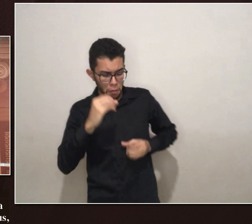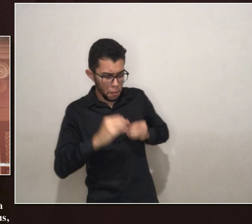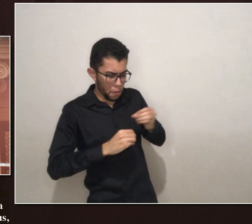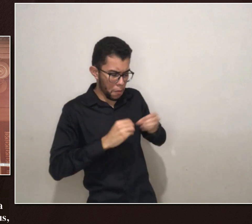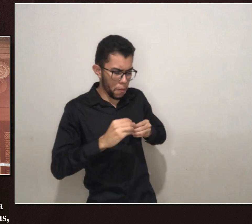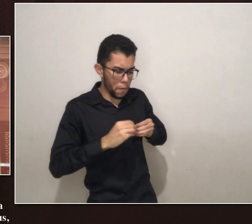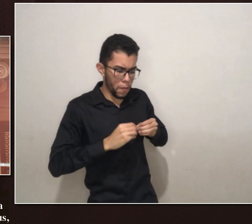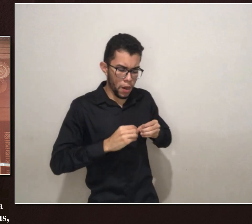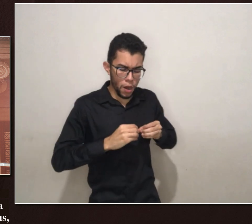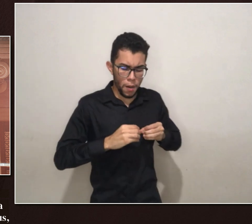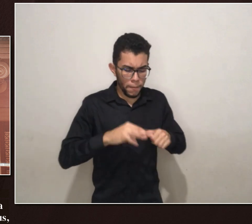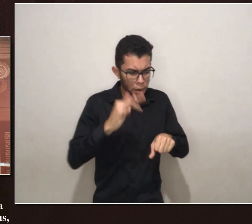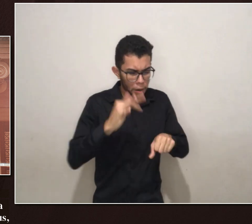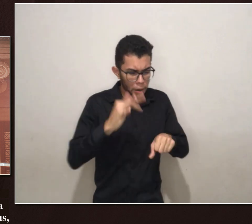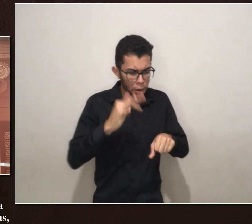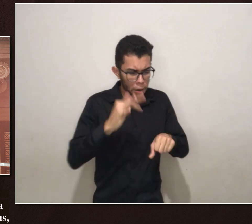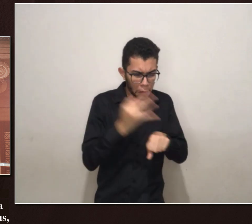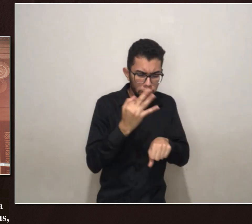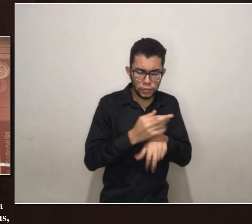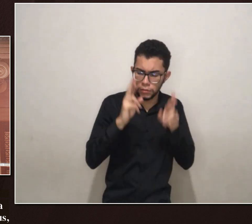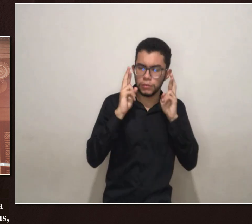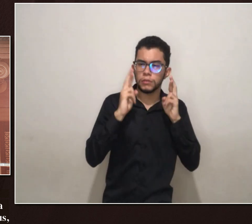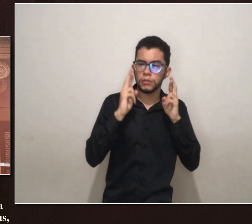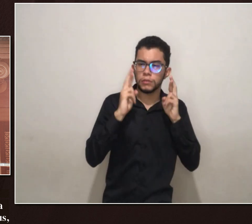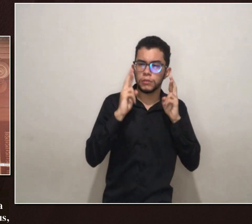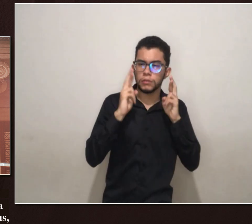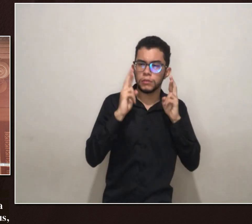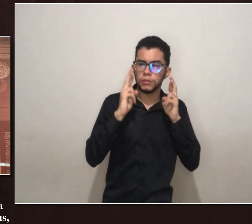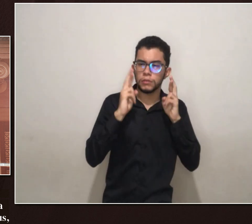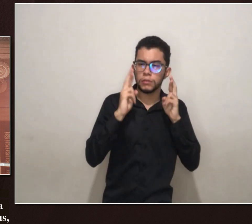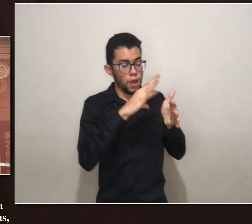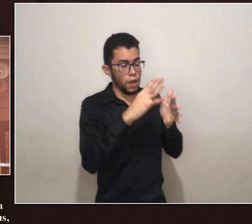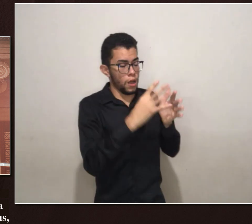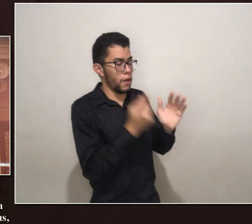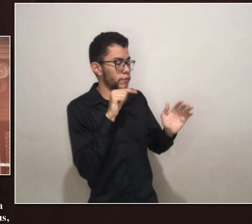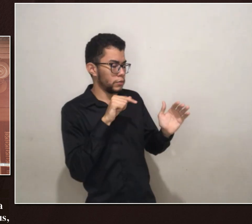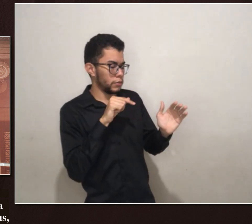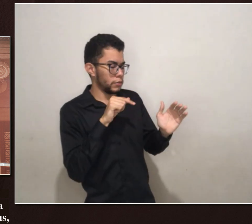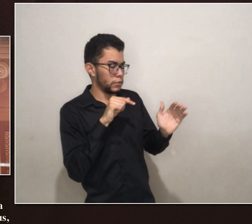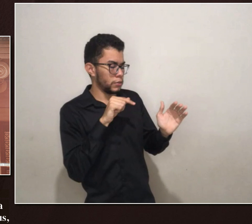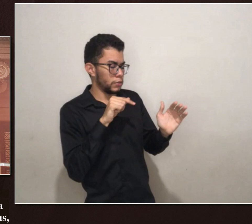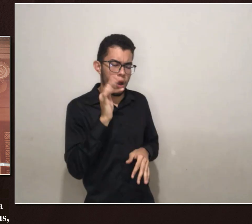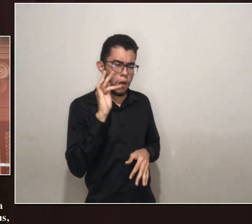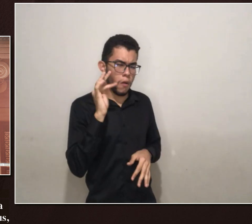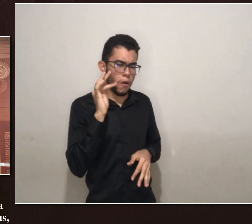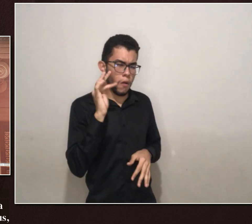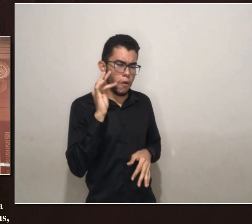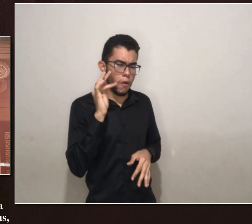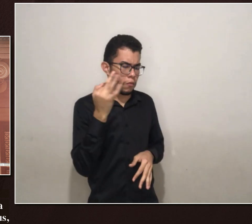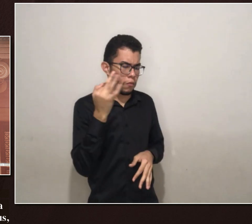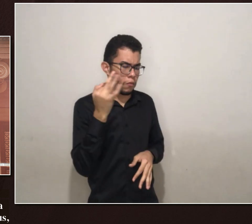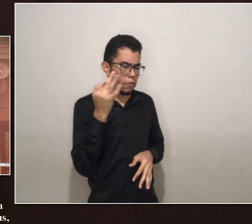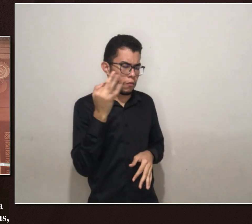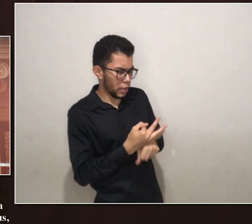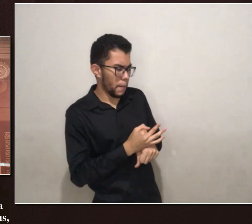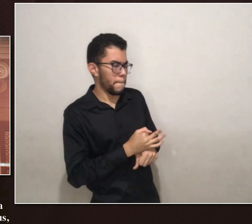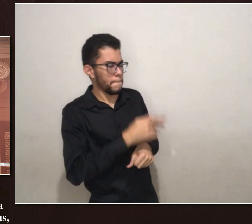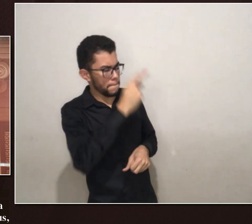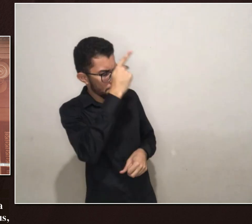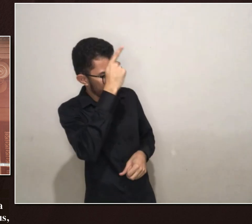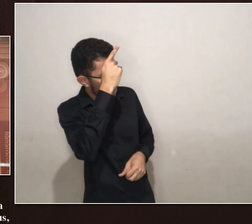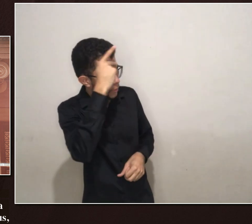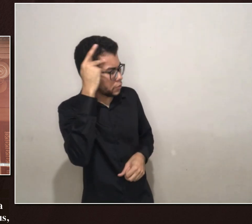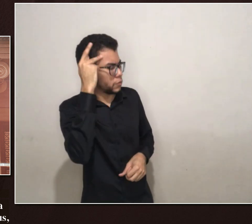não podes suportar homens maus e que puseste à prova os que a si